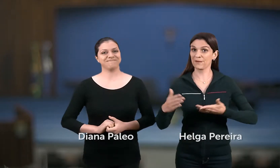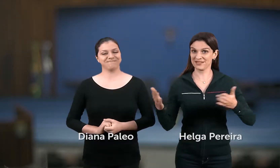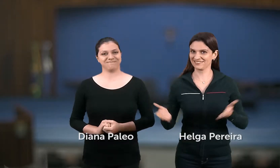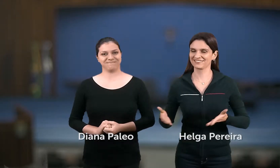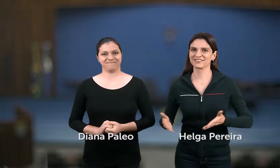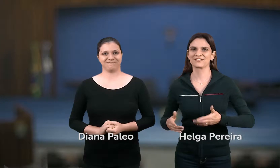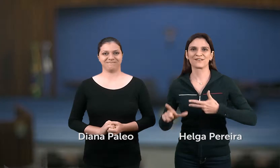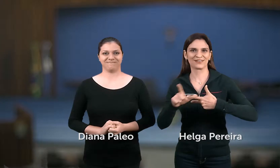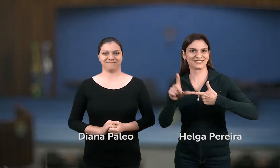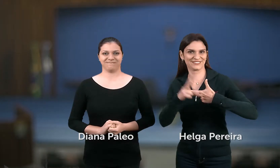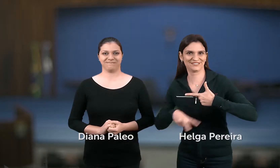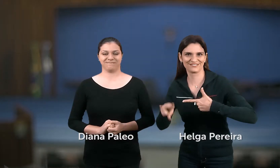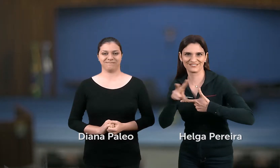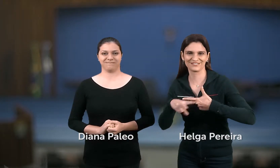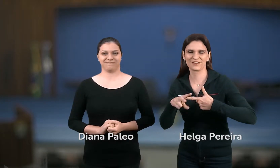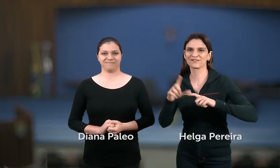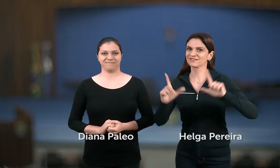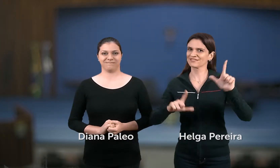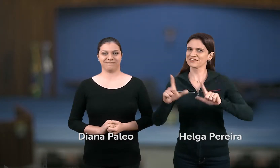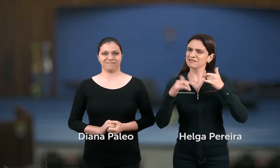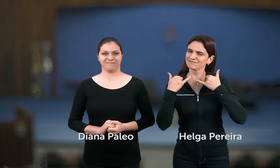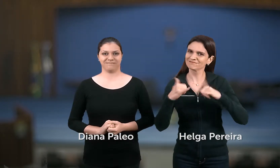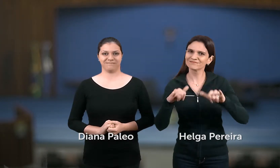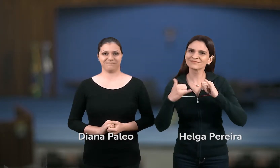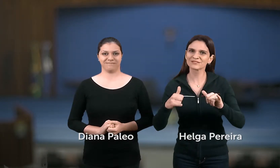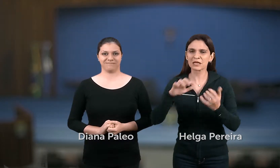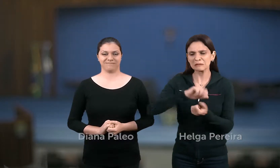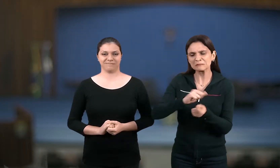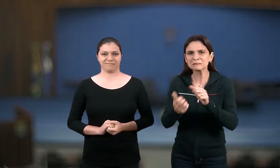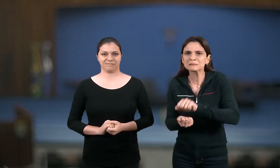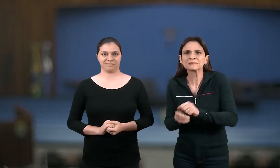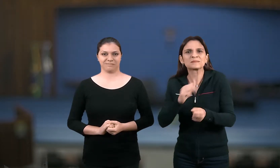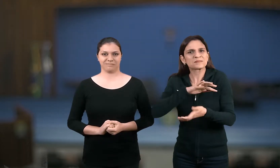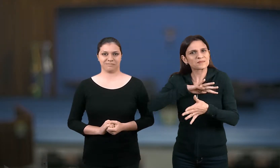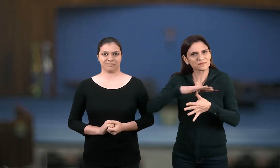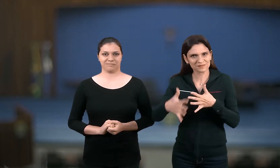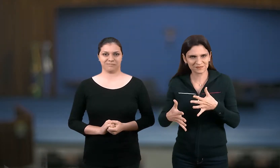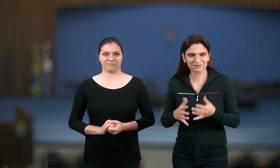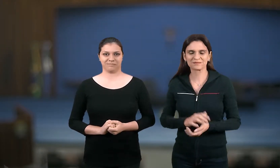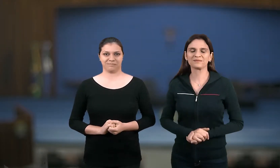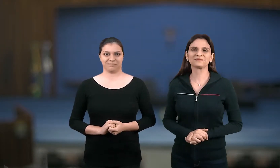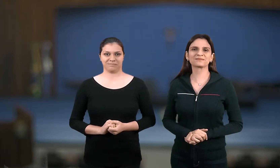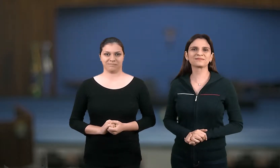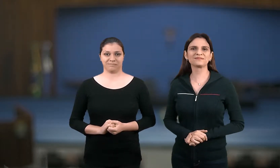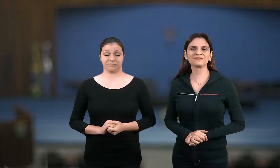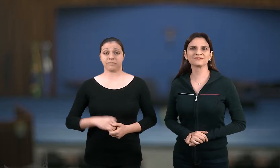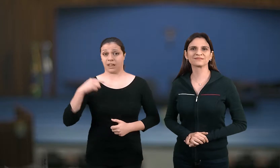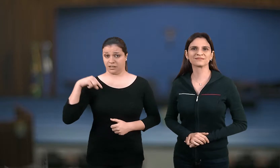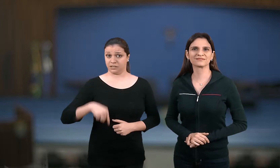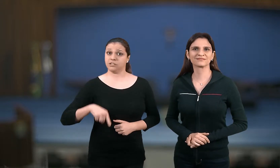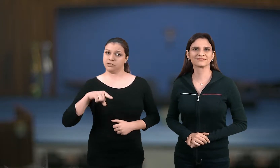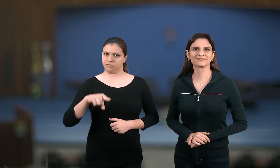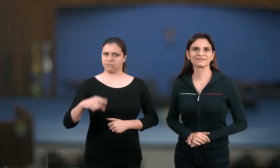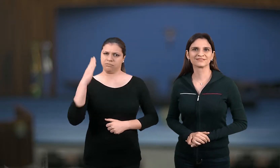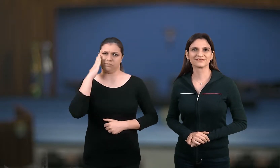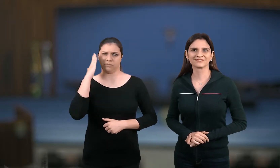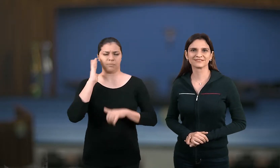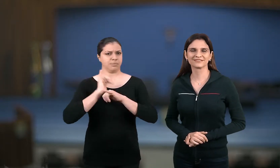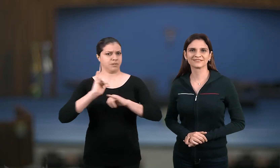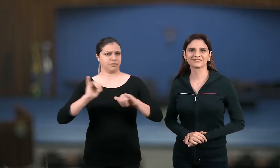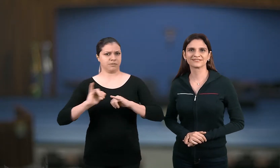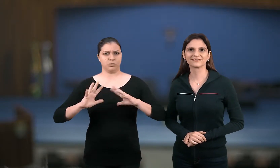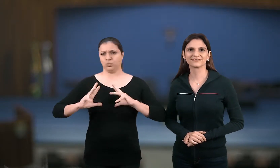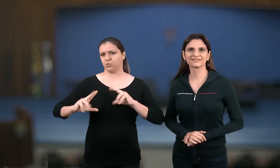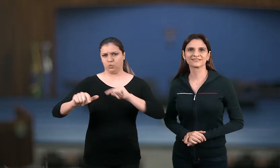Começa agora o Legislativo Visual, telejornal legislativo totalmente pensado em Libras. Por aqui você